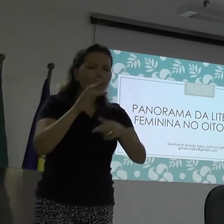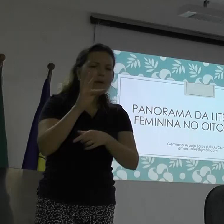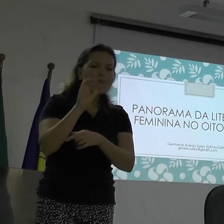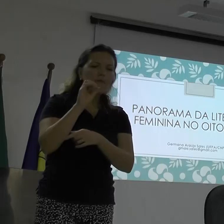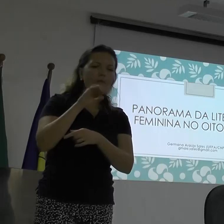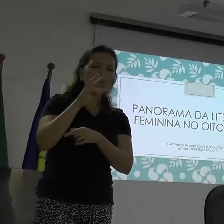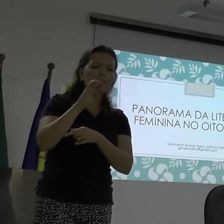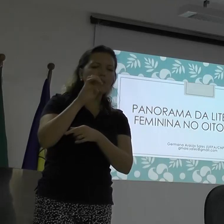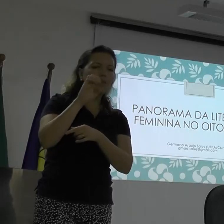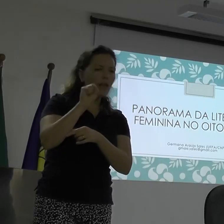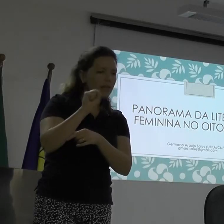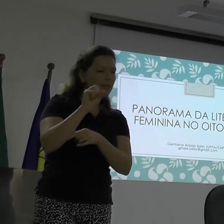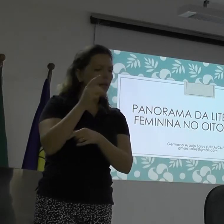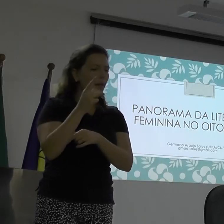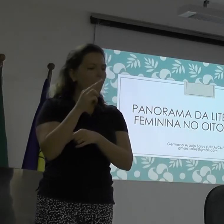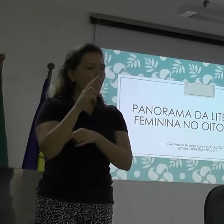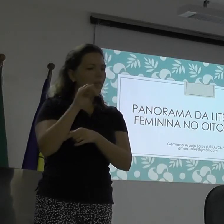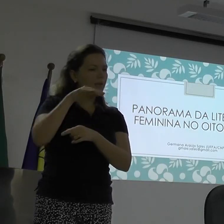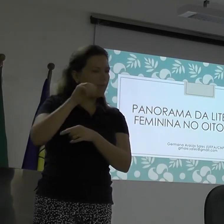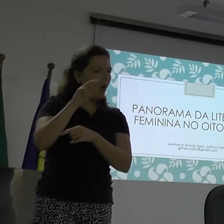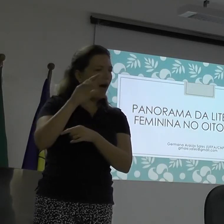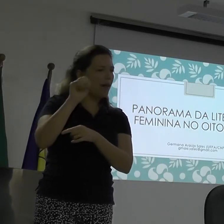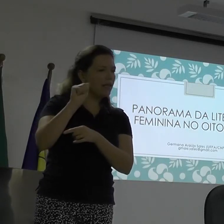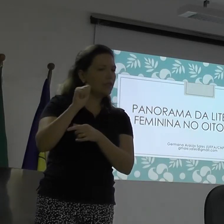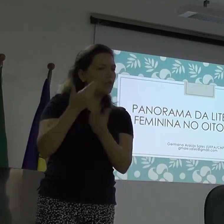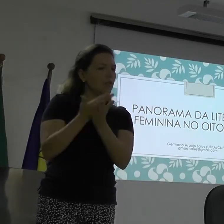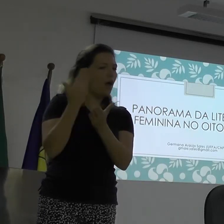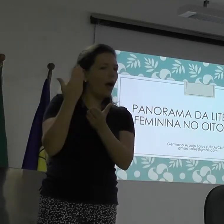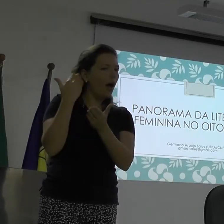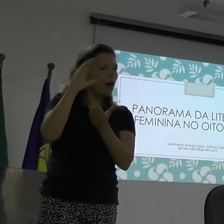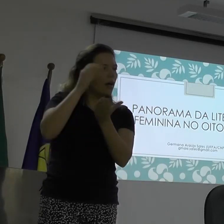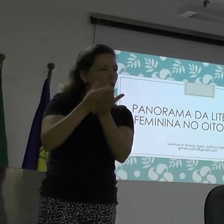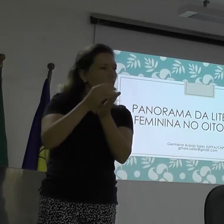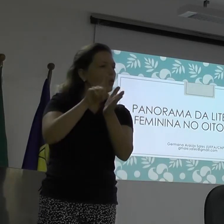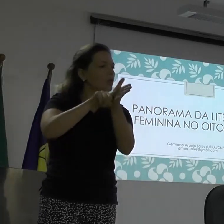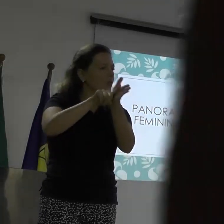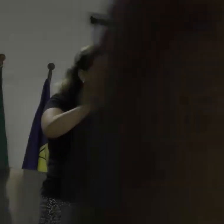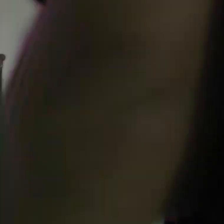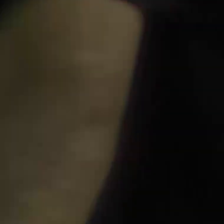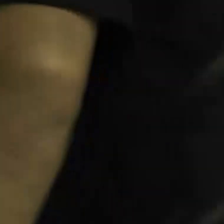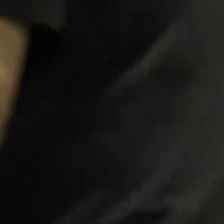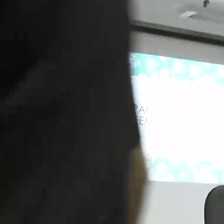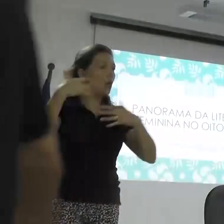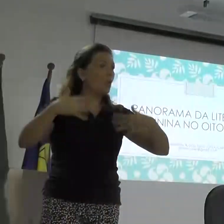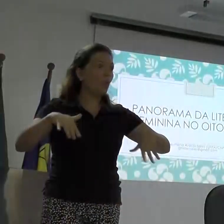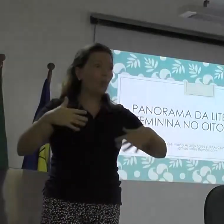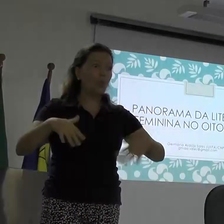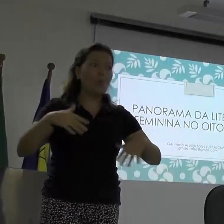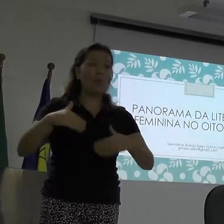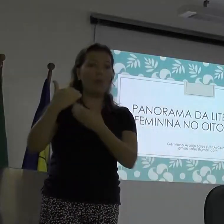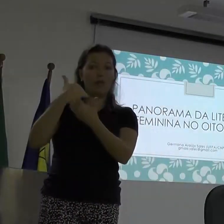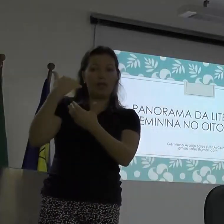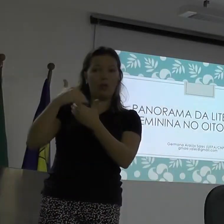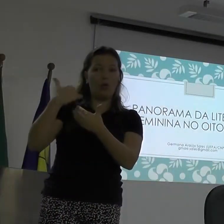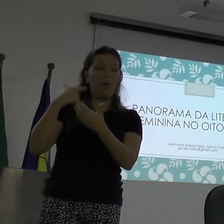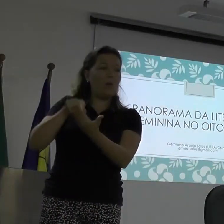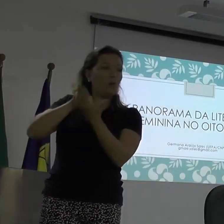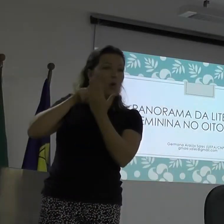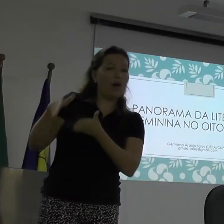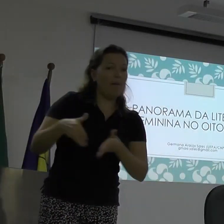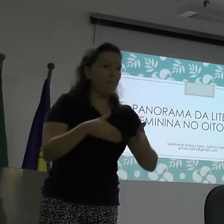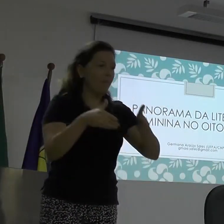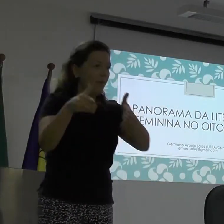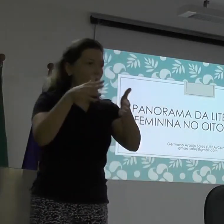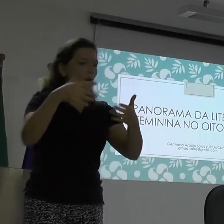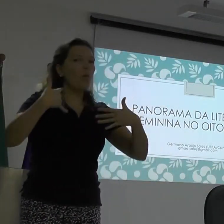doutorado. Assim, eu tenho uma gratidão enorme à minha orientadora por ter me introduzido nesse caminho, que